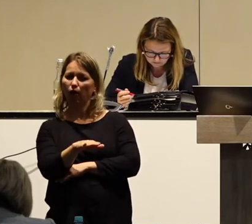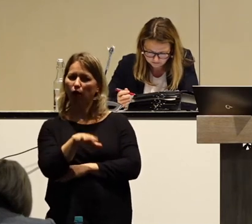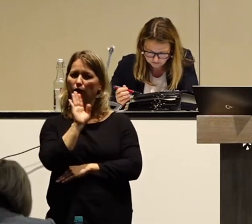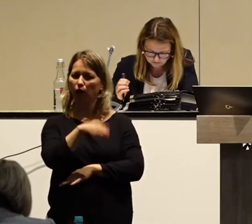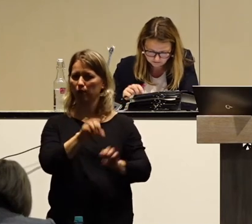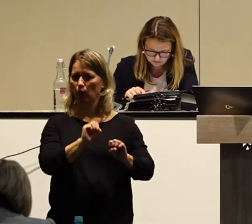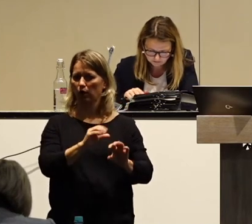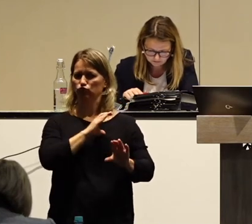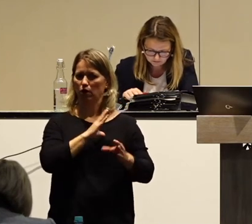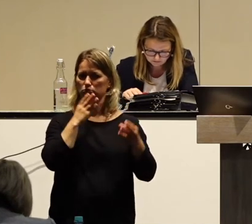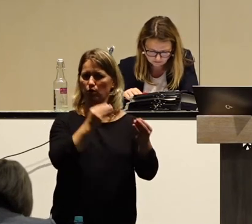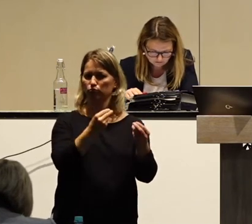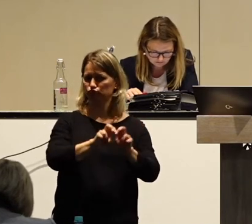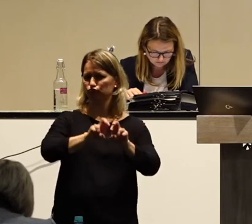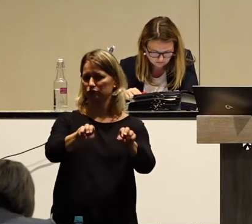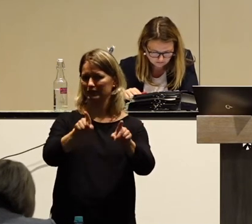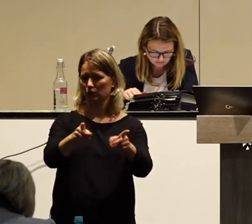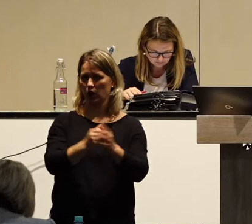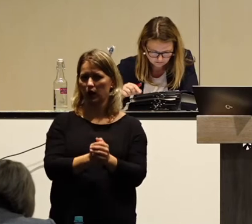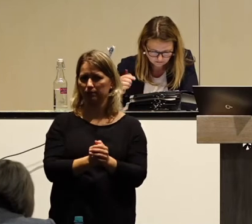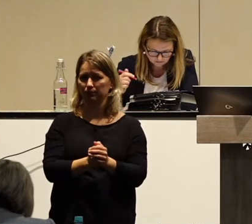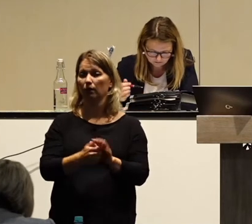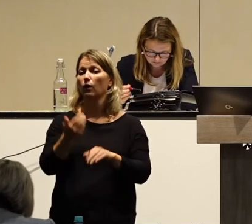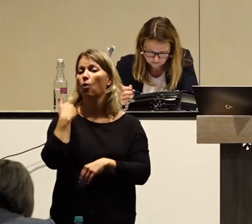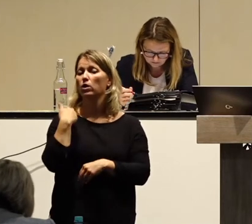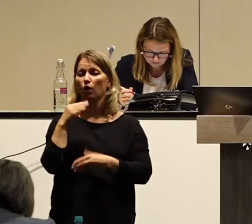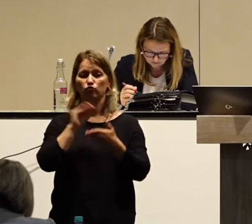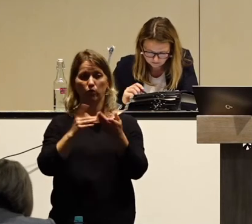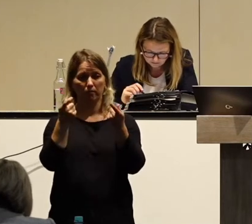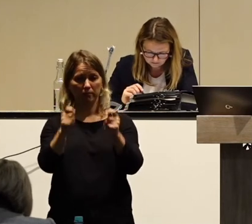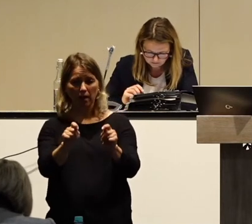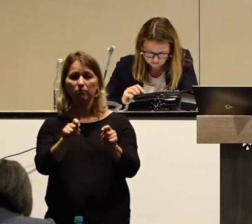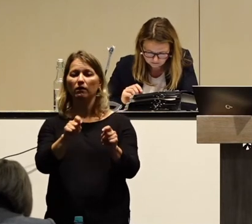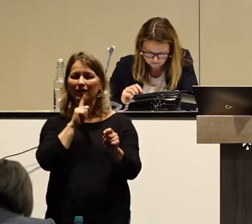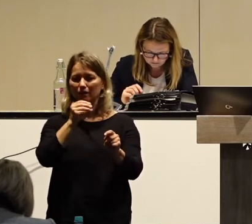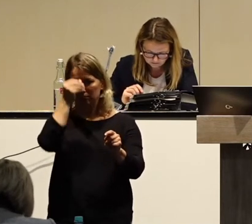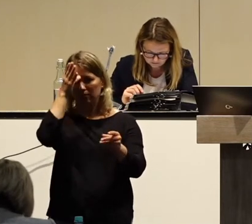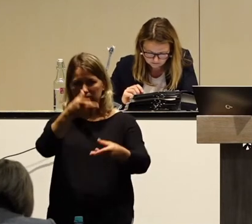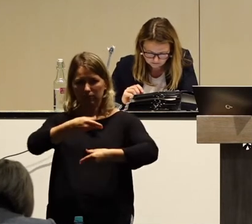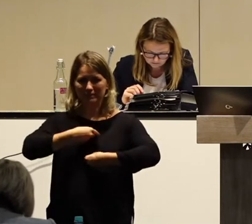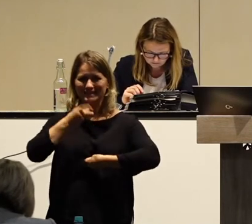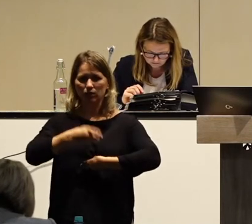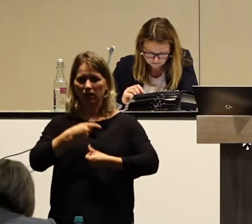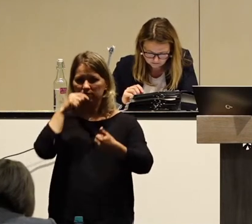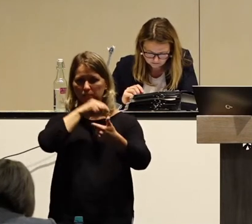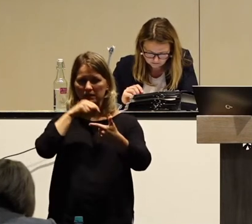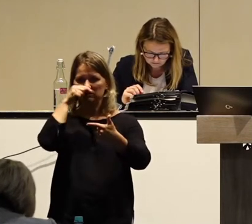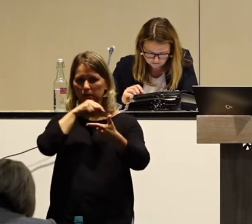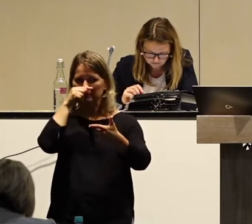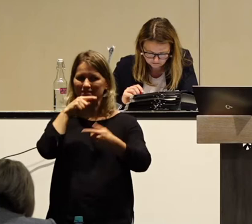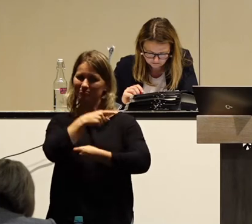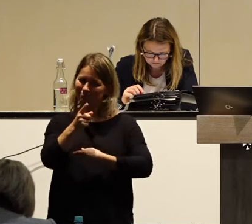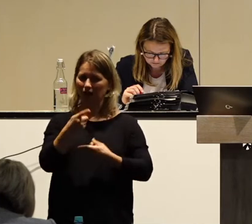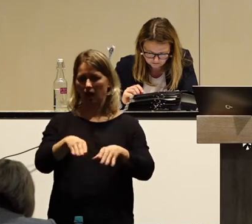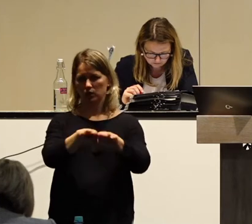geben, zumindest die in den geschlossenen Schulen verpassten Bildungsinhalte ja, ein Stück weit zu kompensieren.